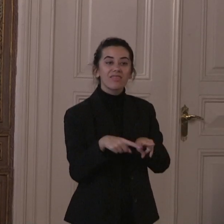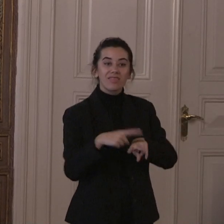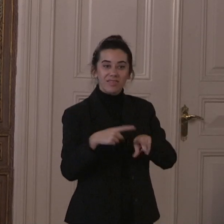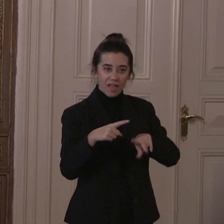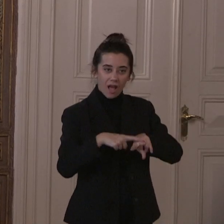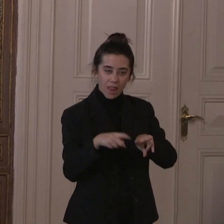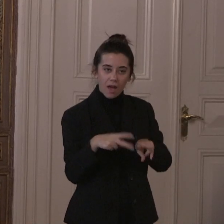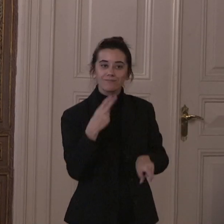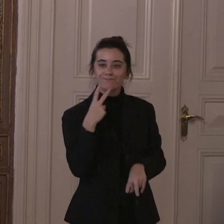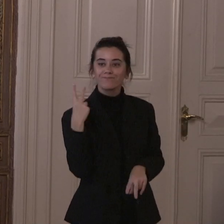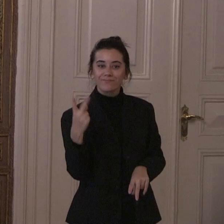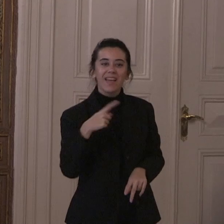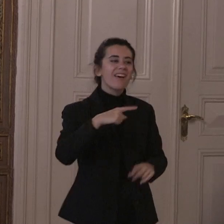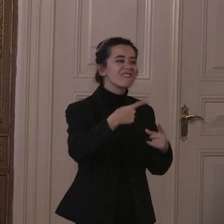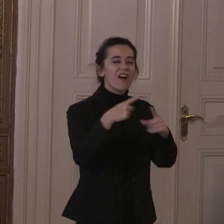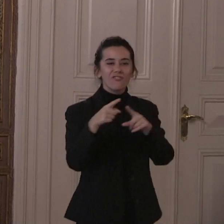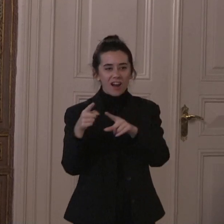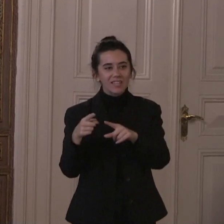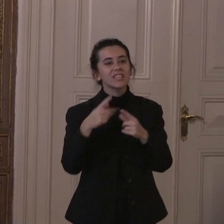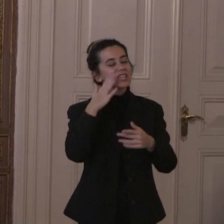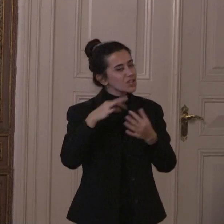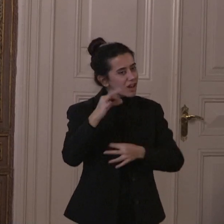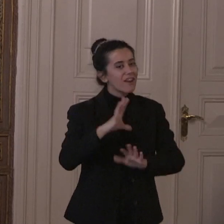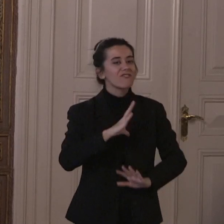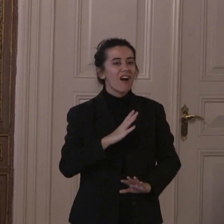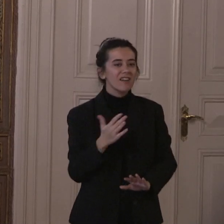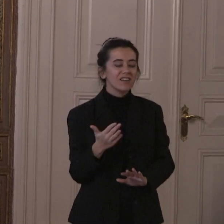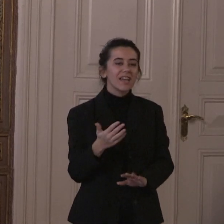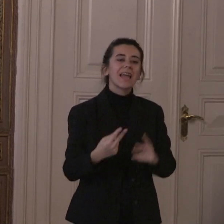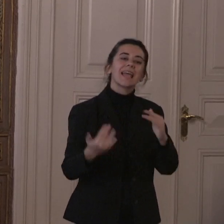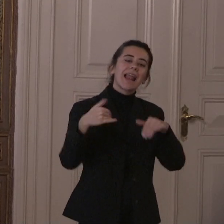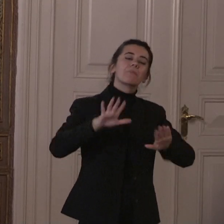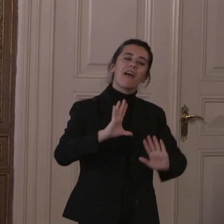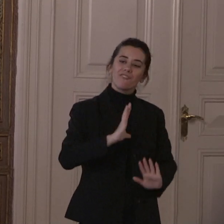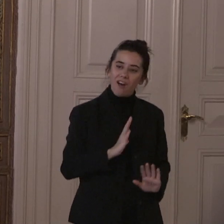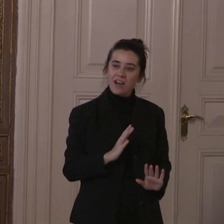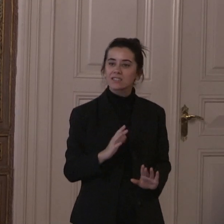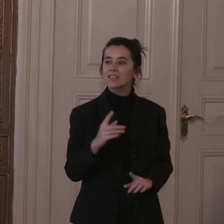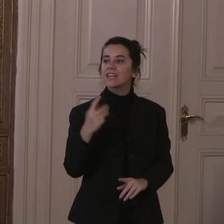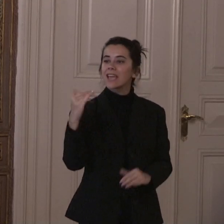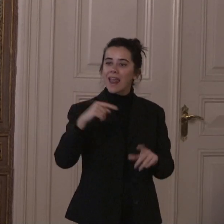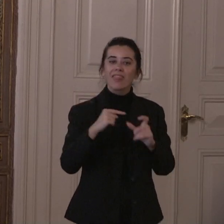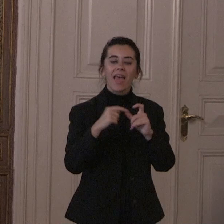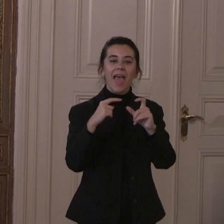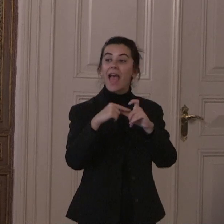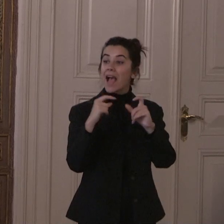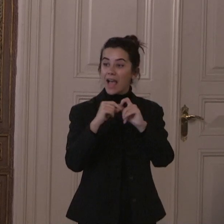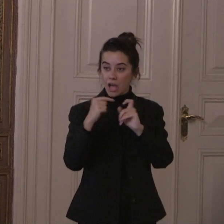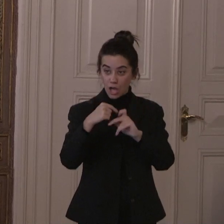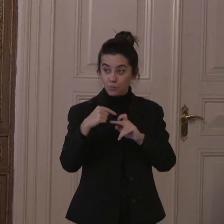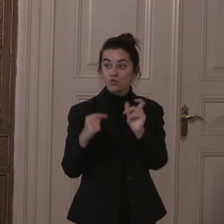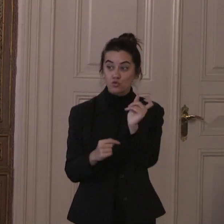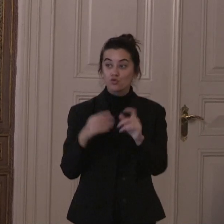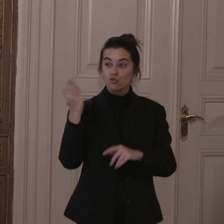Diğer hocalarım da Talat Hocam gelemeyecek ama diğer hocalarım belki Akbev Hocam da gelmiş. Onlar da gelirlerse onlar